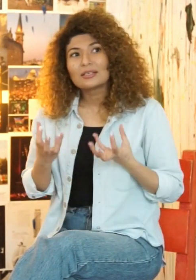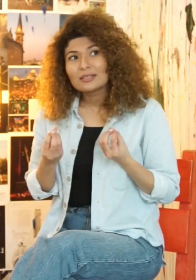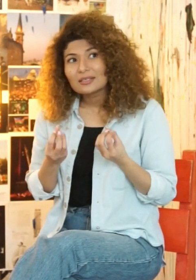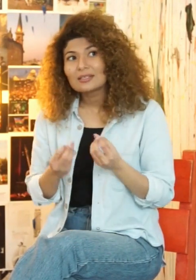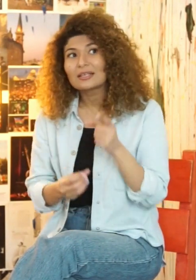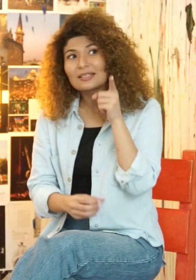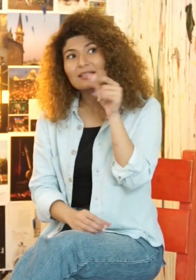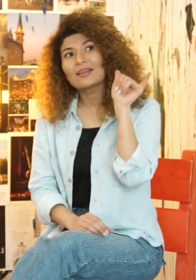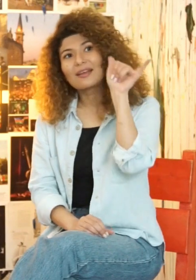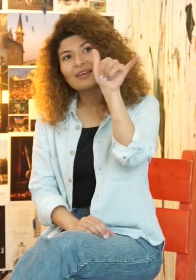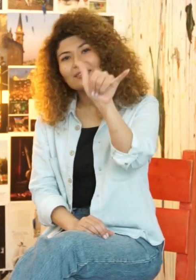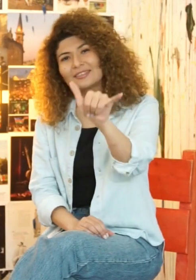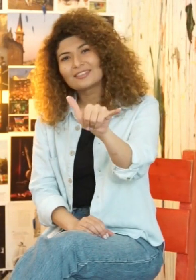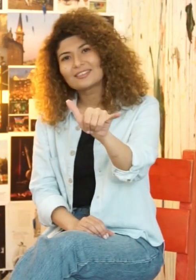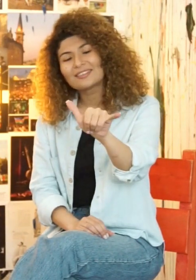Yenə sizə gələydik.